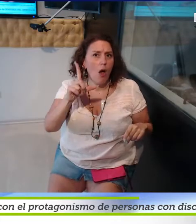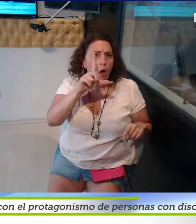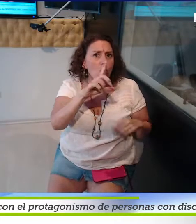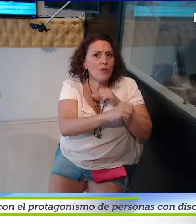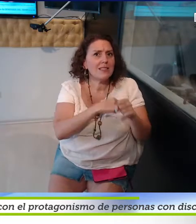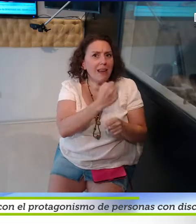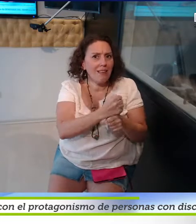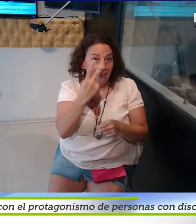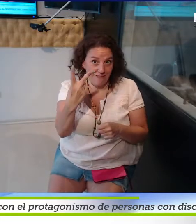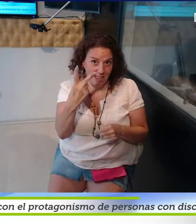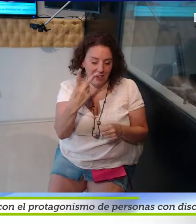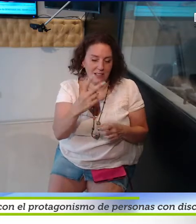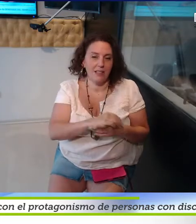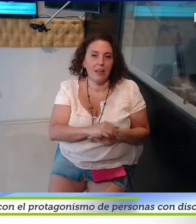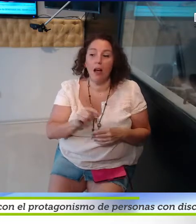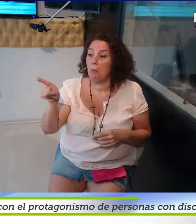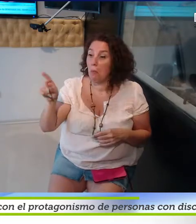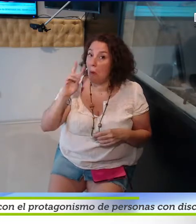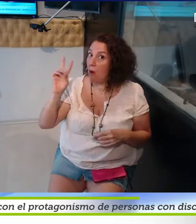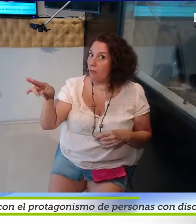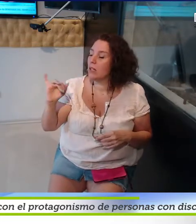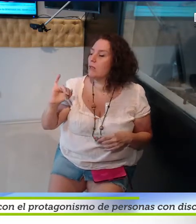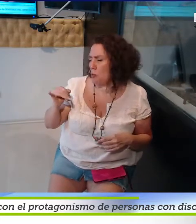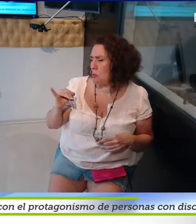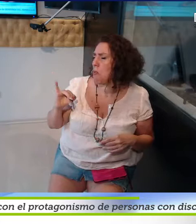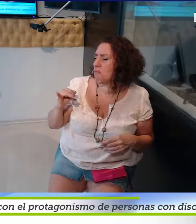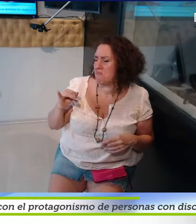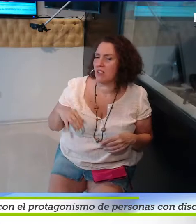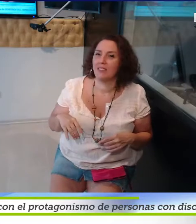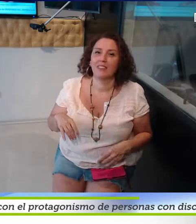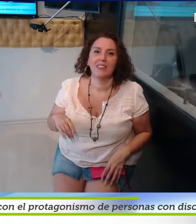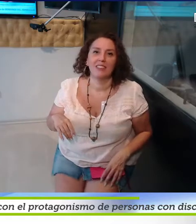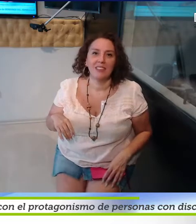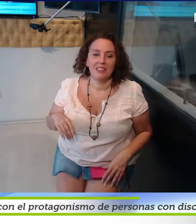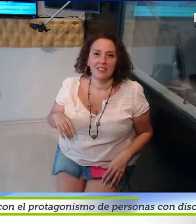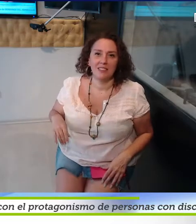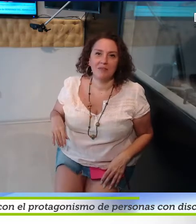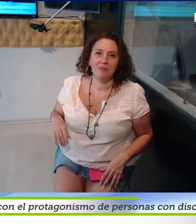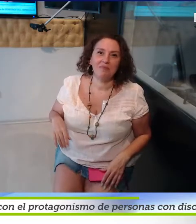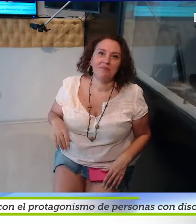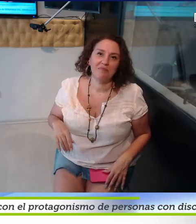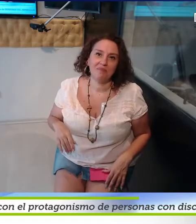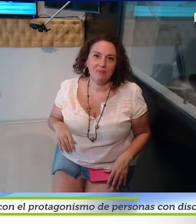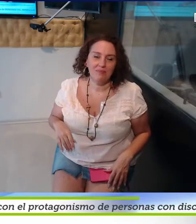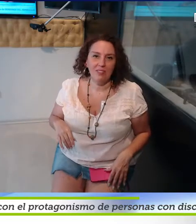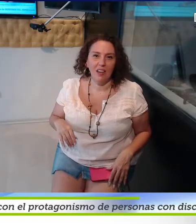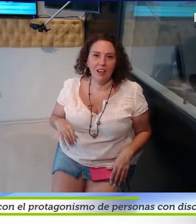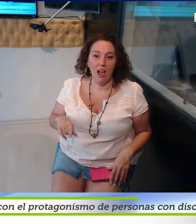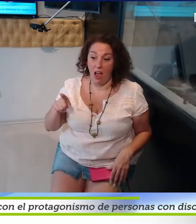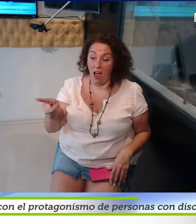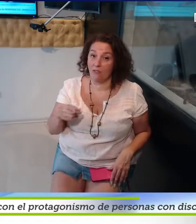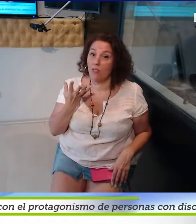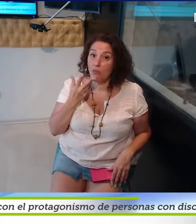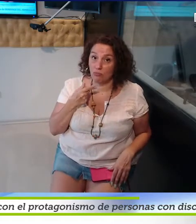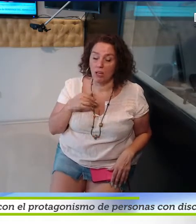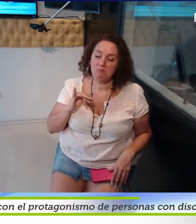lunes a viernes. Ah, ok. ¿Y vos lo ves? Sí. ¿Sí? Sí. Nunca la canché. Nunca. Nunca. ¿Qué tal está? ¿Te gusta? Sí,